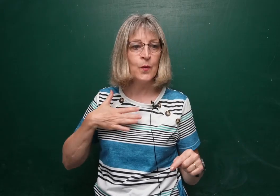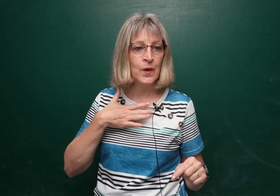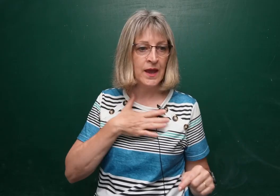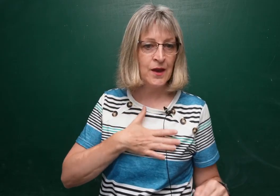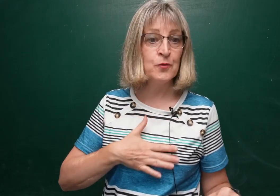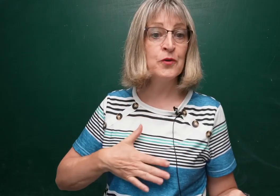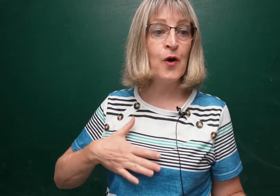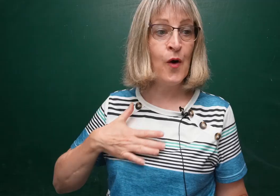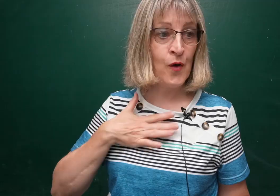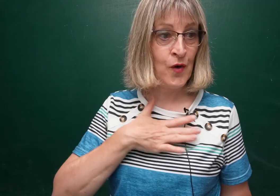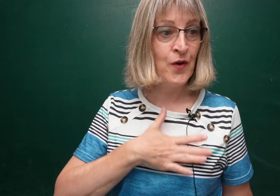Ouais, content.